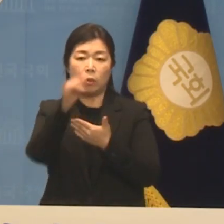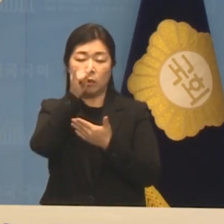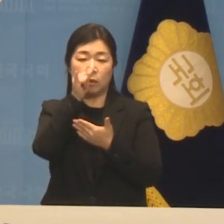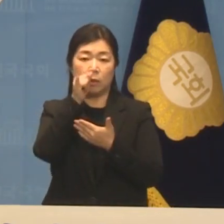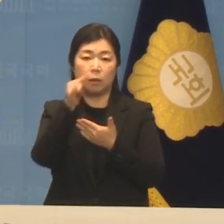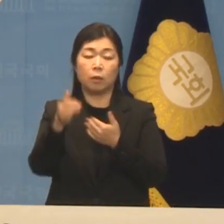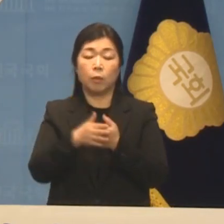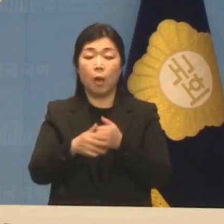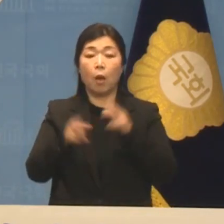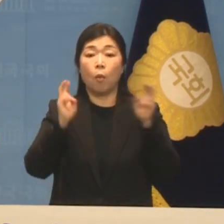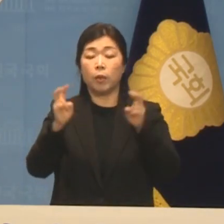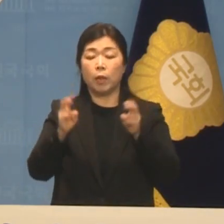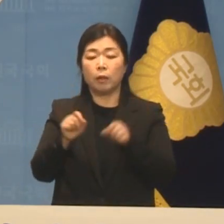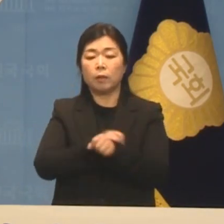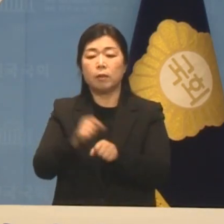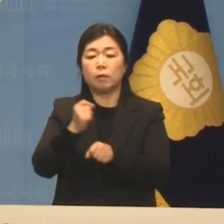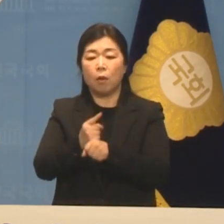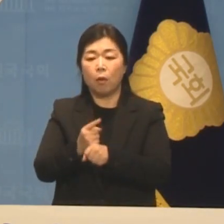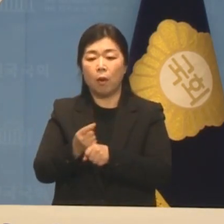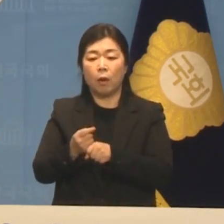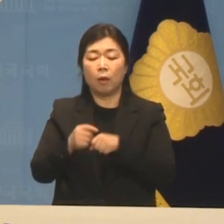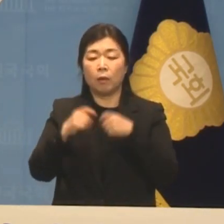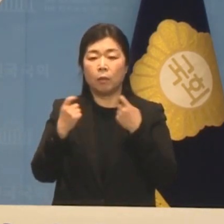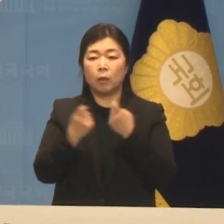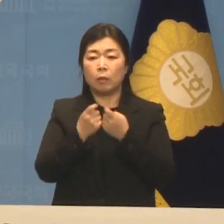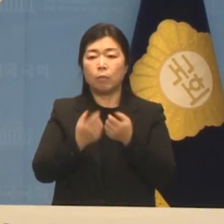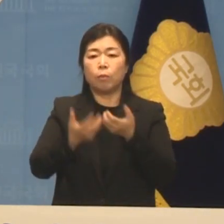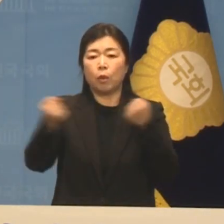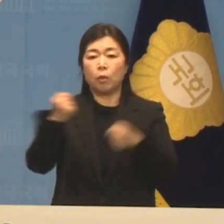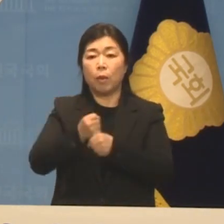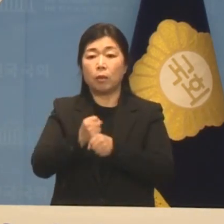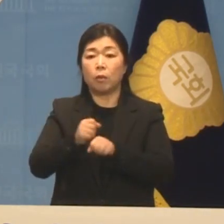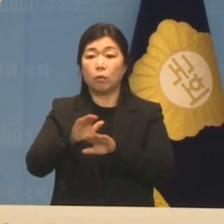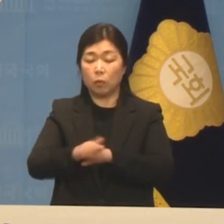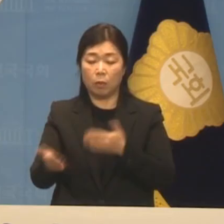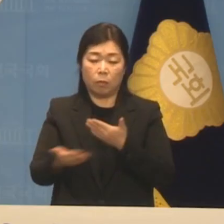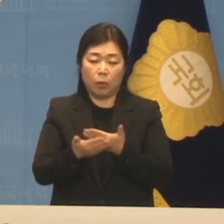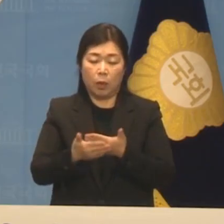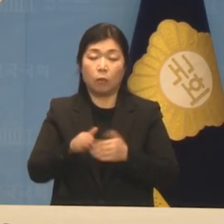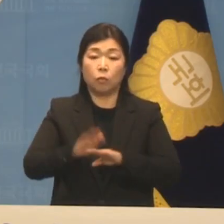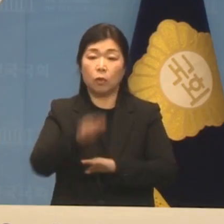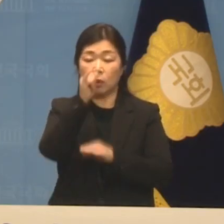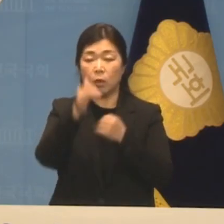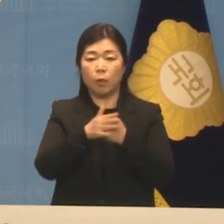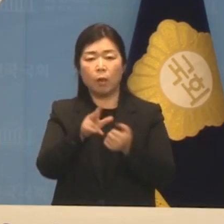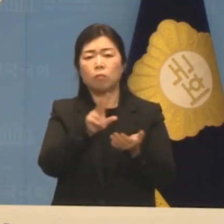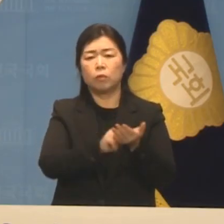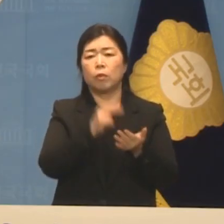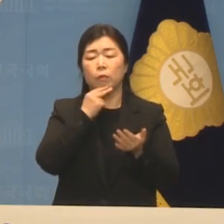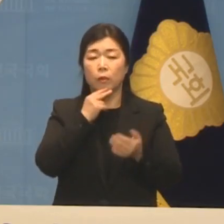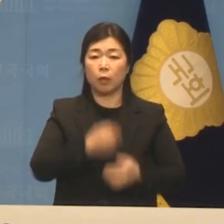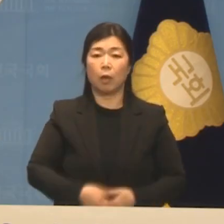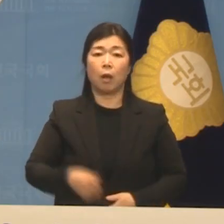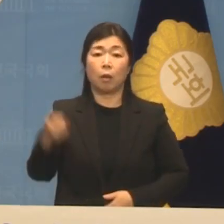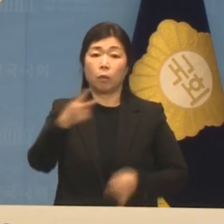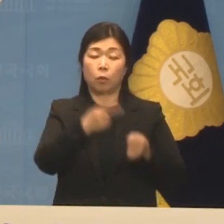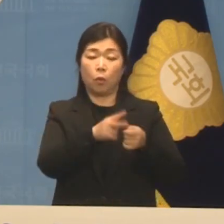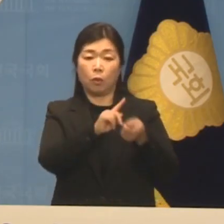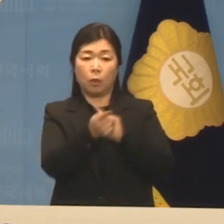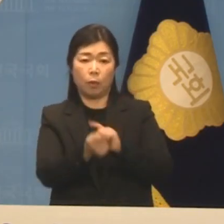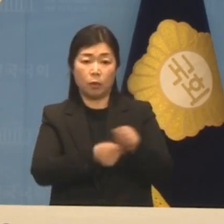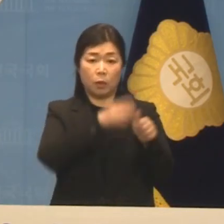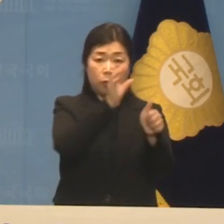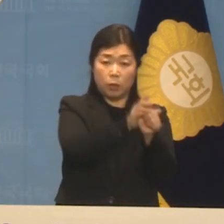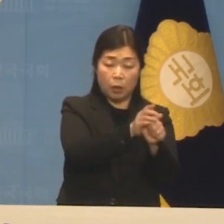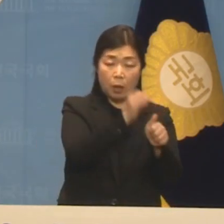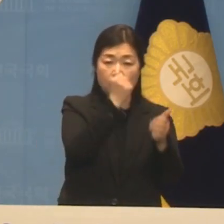있기 때문에 이런 주장은 억측에 불과함을 밝힙니다. 두 번째, 재위탁 금지 관련 입장입니다.